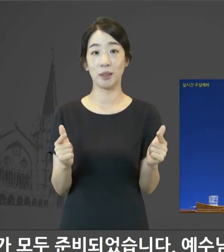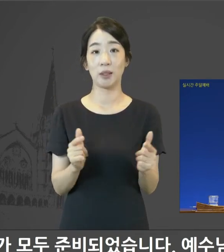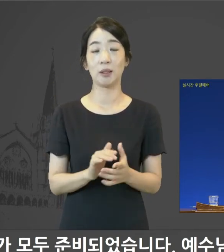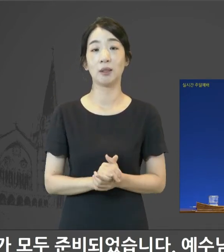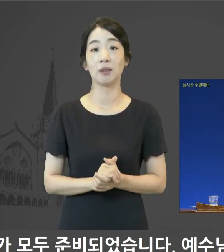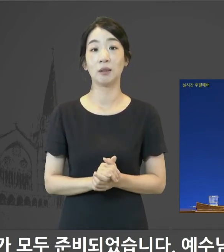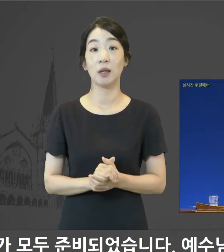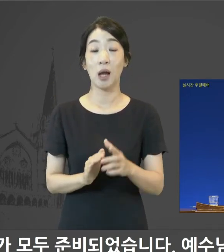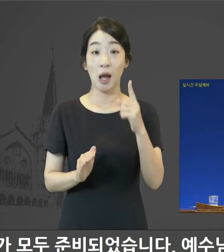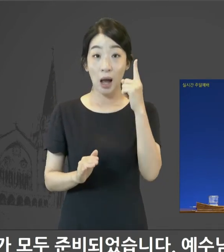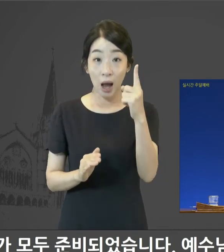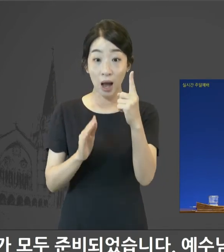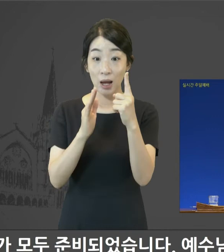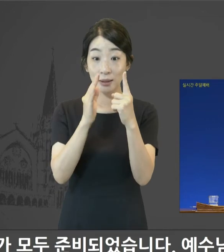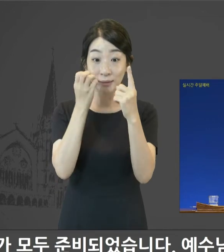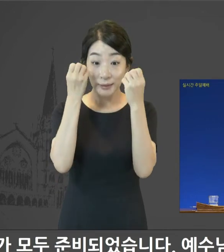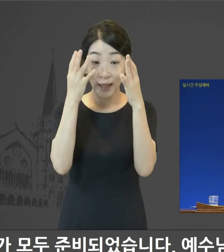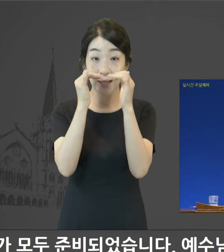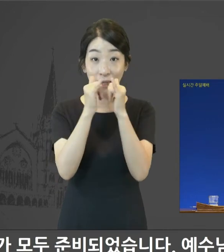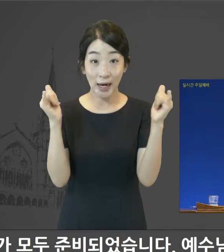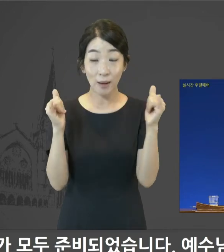그냥 한 새 사람이 아니라